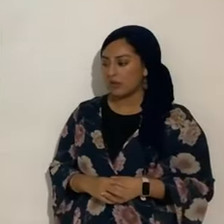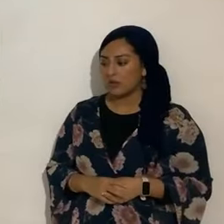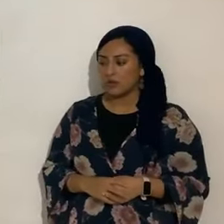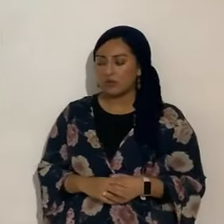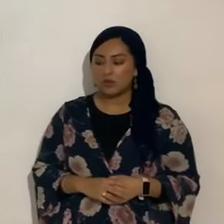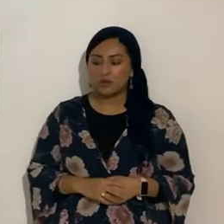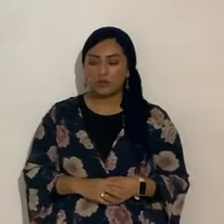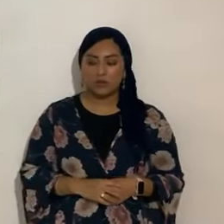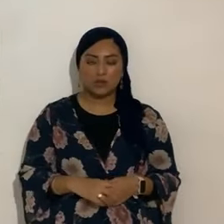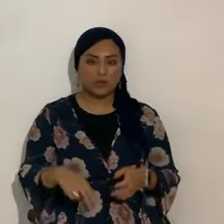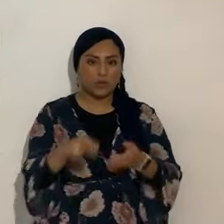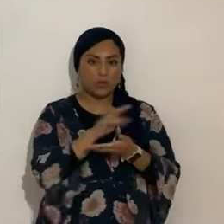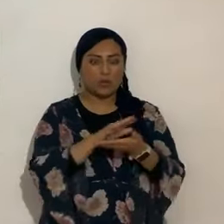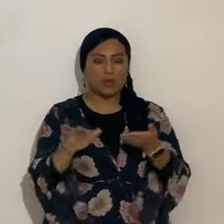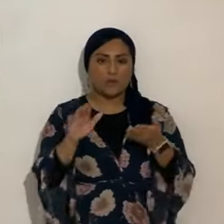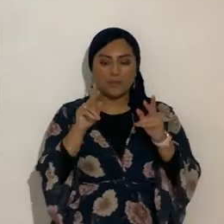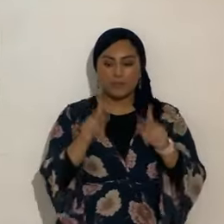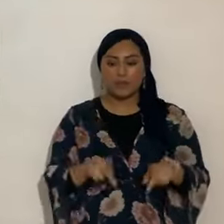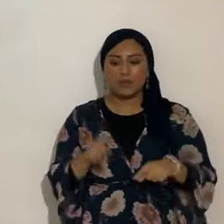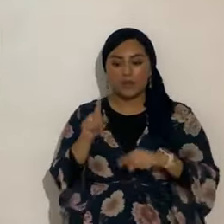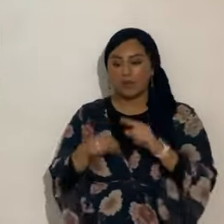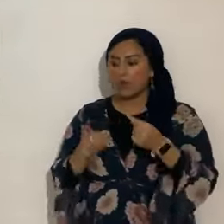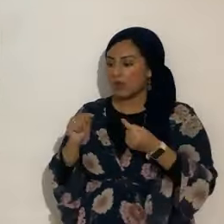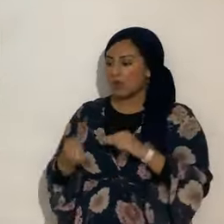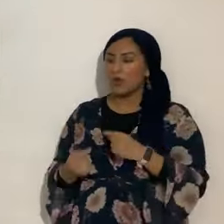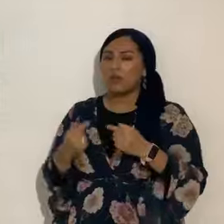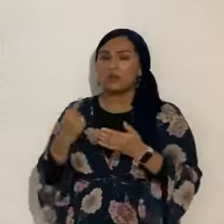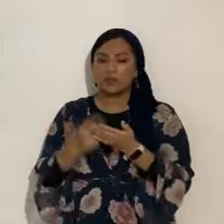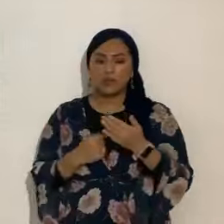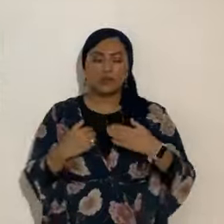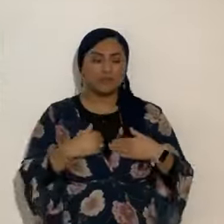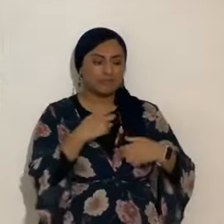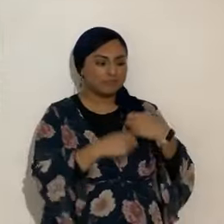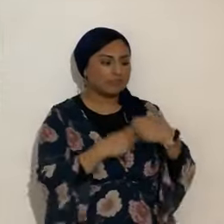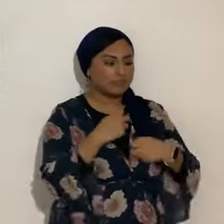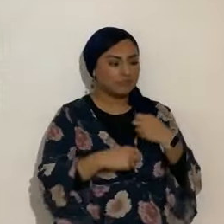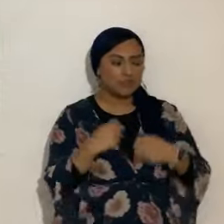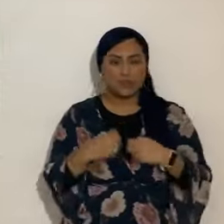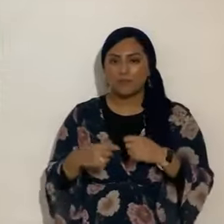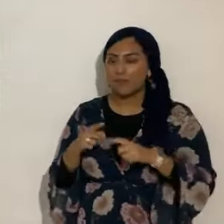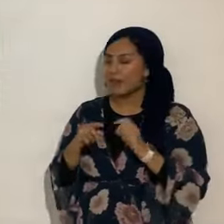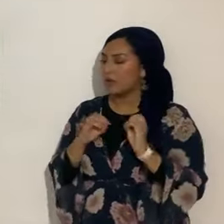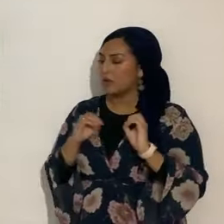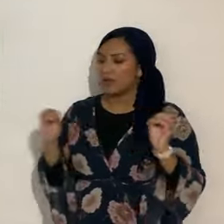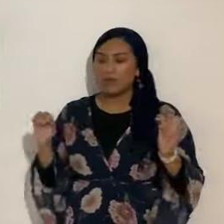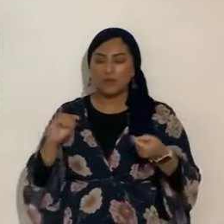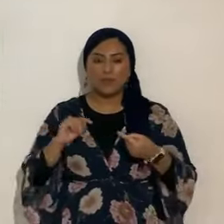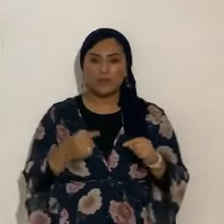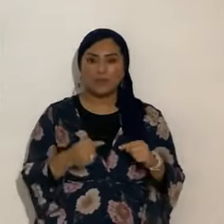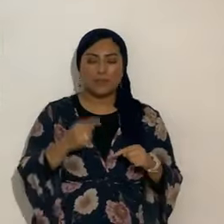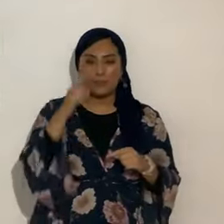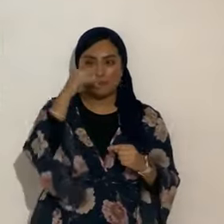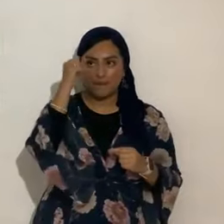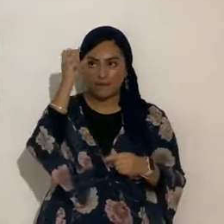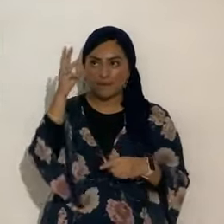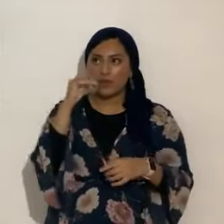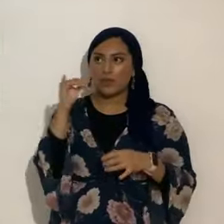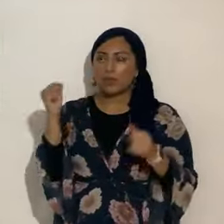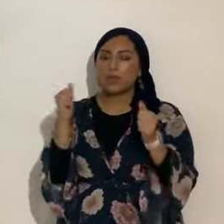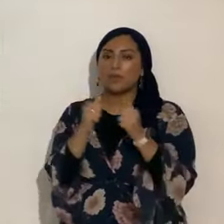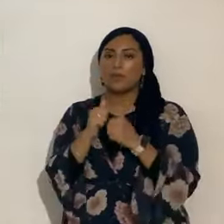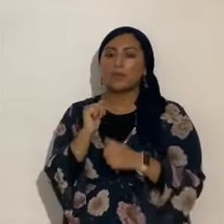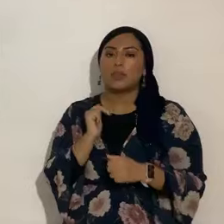un santo nada lo puede afectar. Pasamos pruebas, tribulaciones, muchas cosas, pero nada nos puede afectar, porque Yahshua está con nosotros.